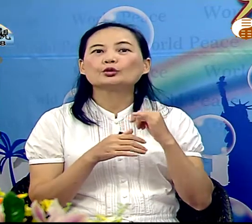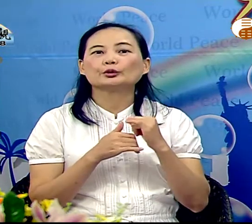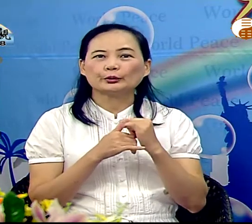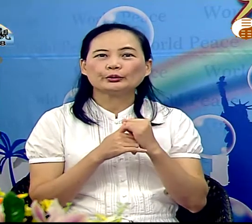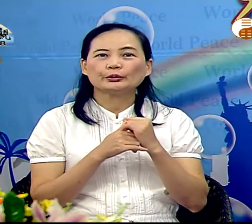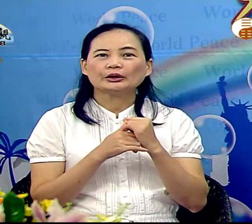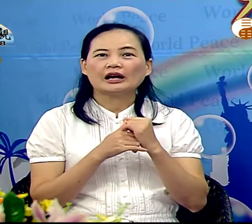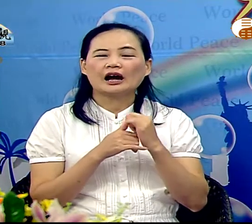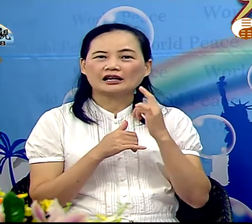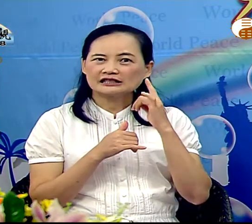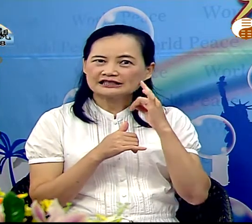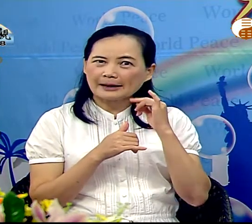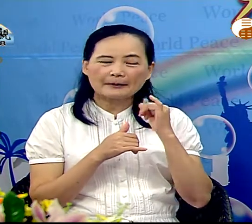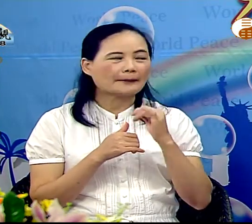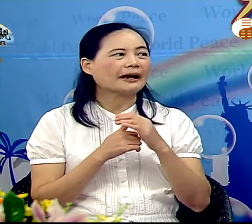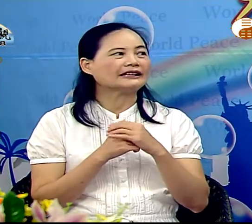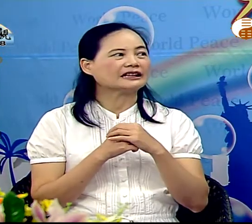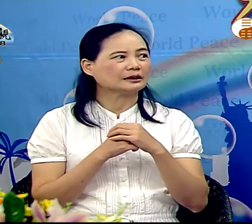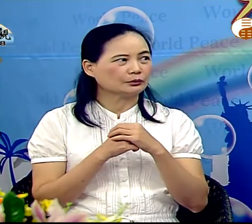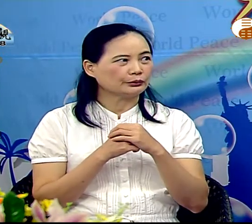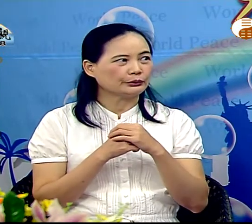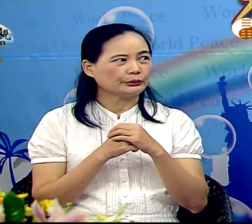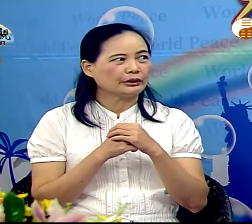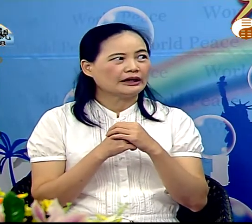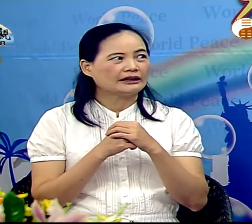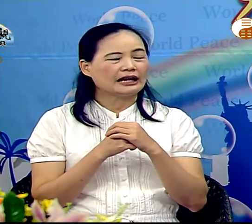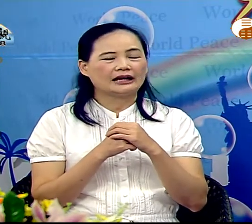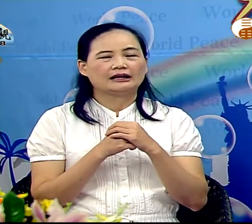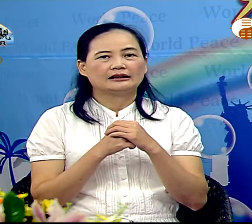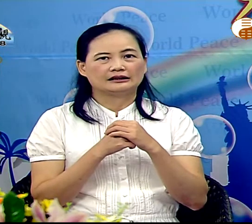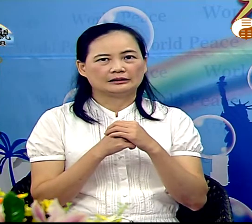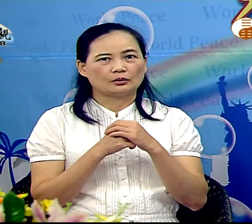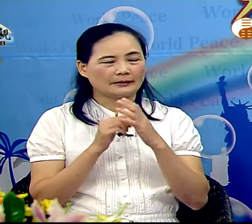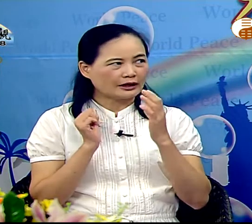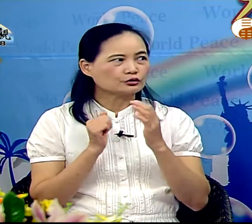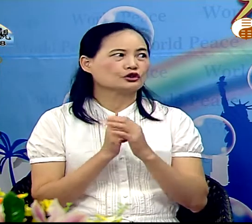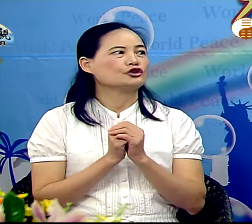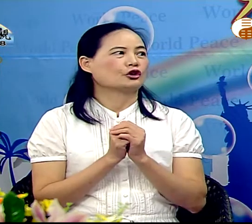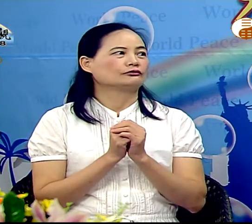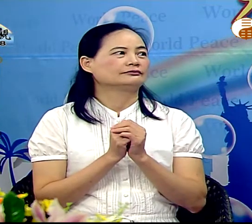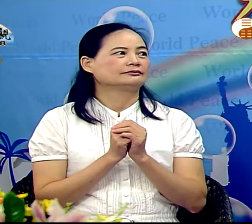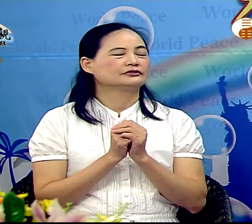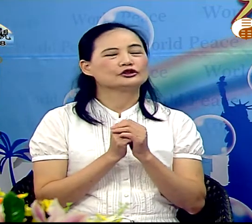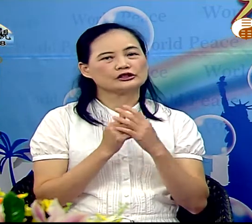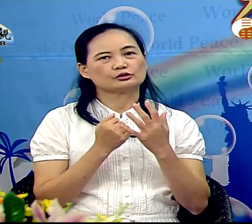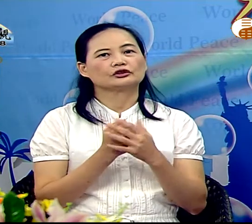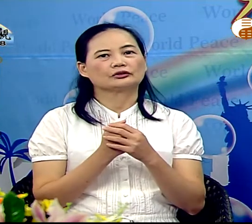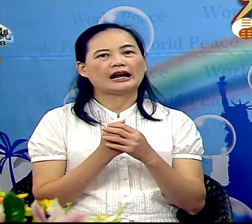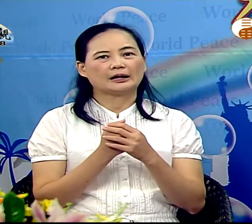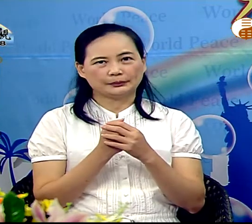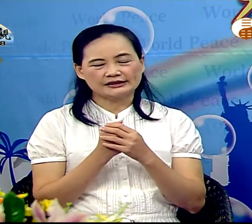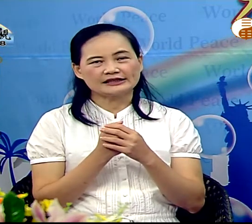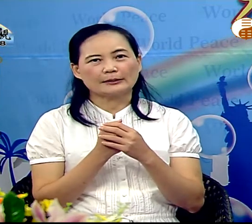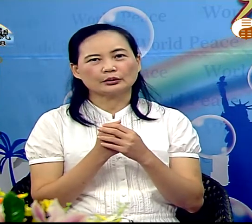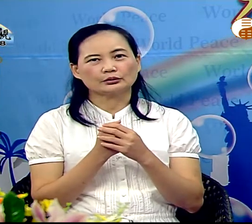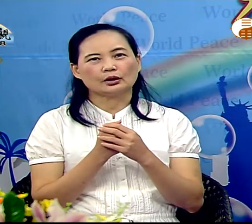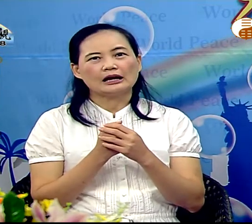语，是像妈妈一样的母语。那我们要尊重，就是尊重他，而不是强迫说